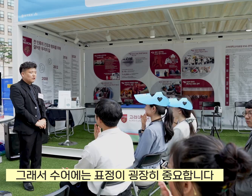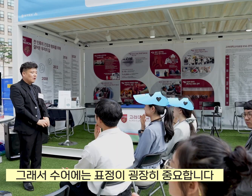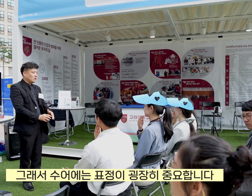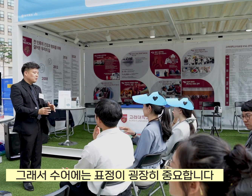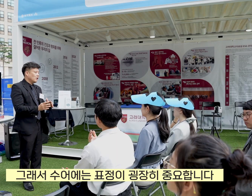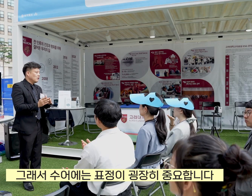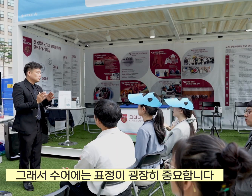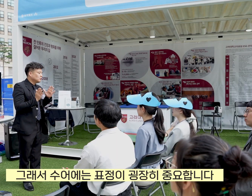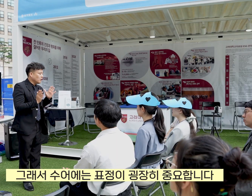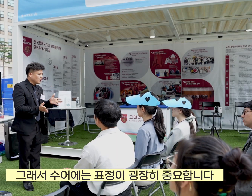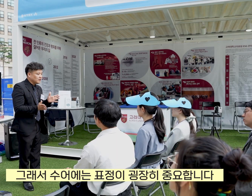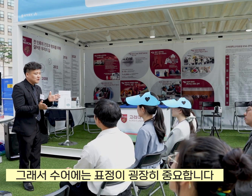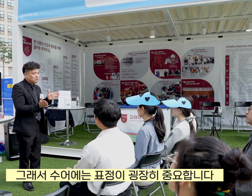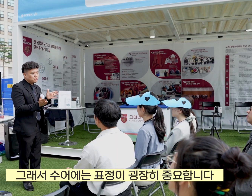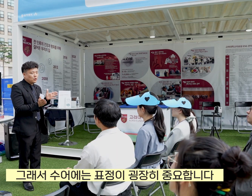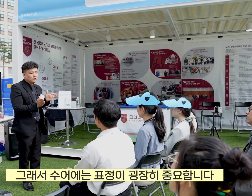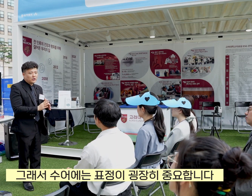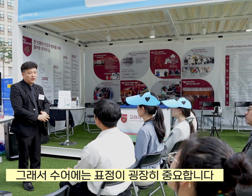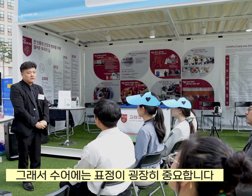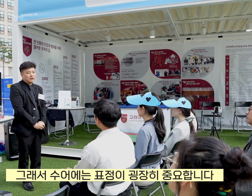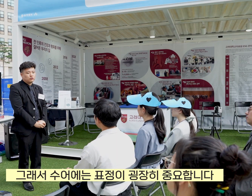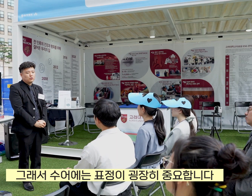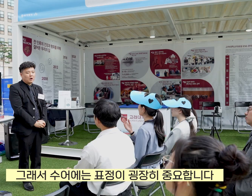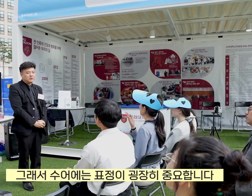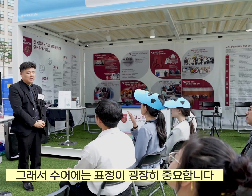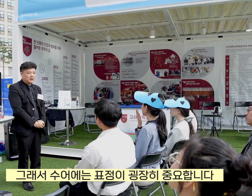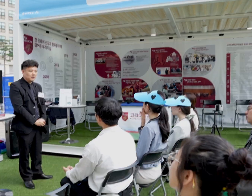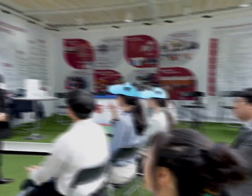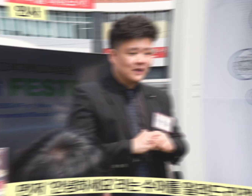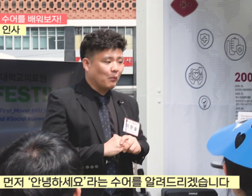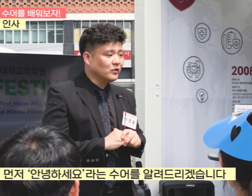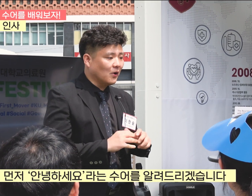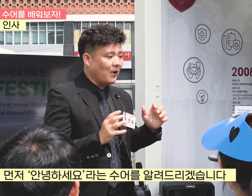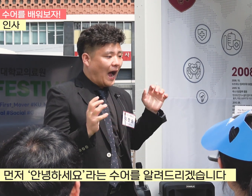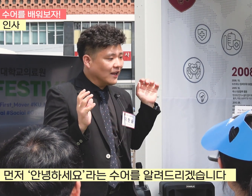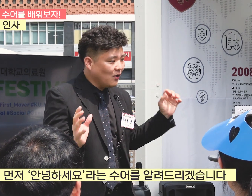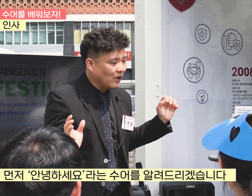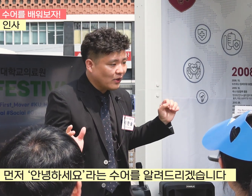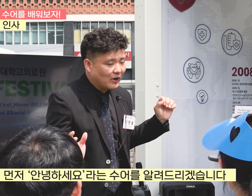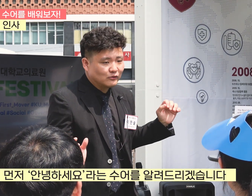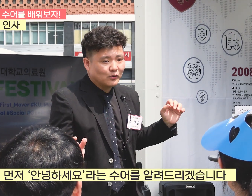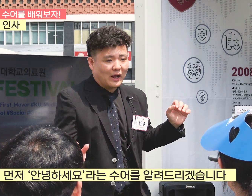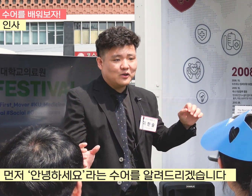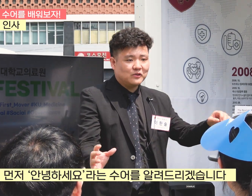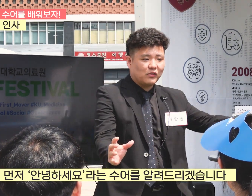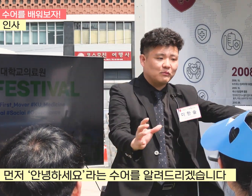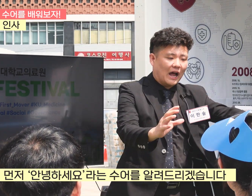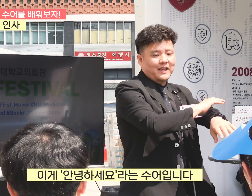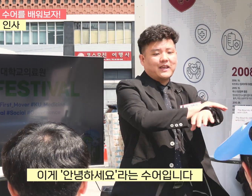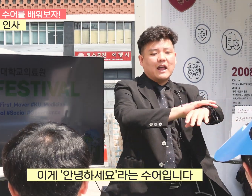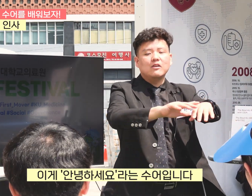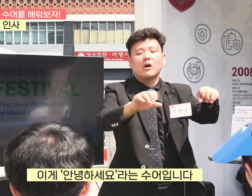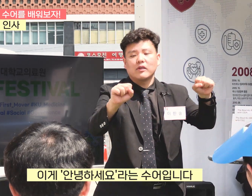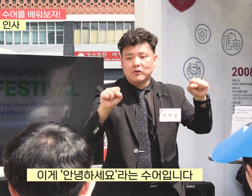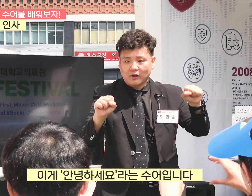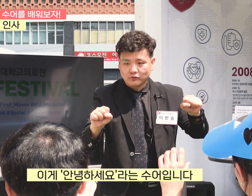그래서 수호에는 표정이 굉장히 중요합니다. 자, 먼저 안녕하세요 라는 수호를 알려드리겠습니다. 예, 이게 안녕하세요 라는